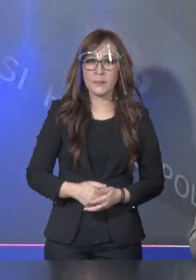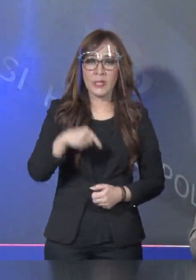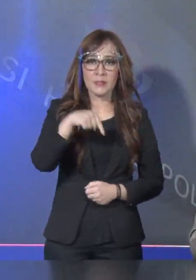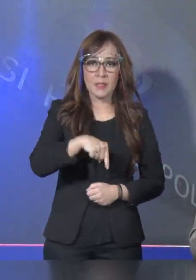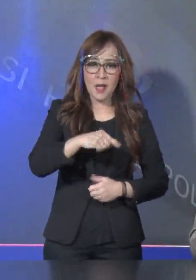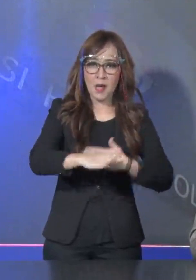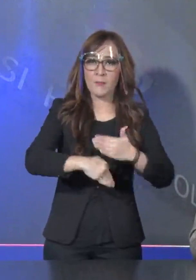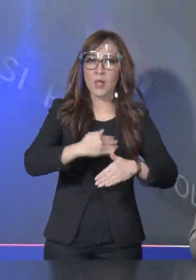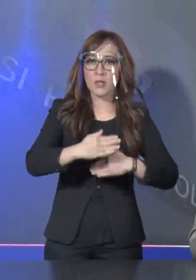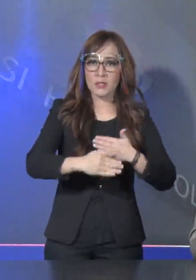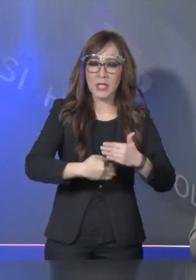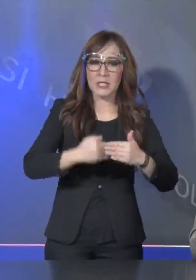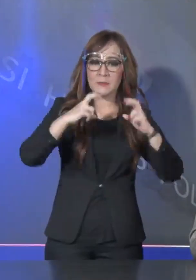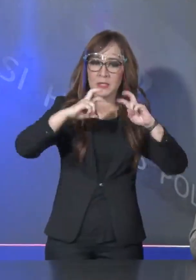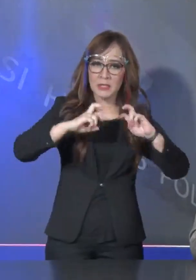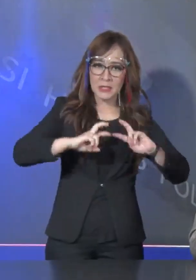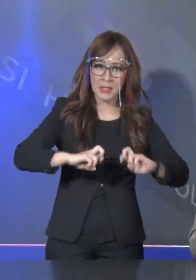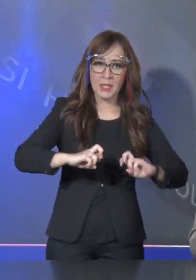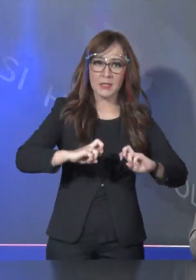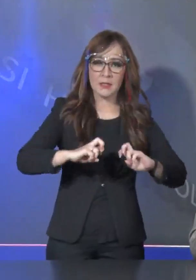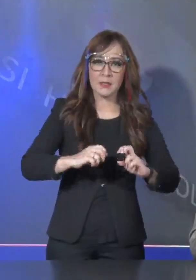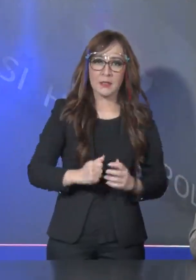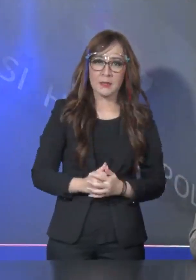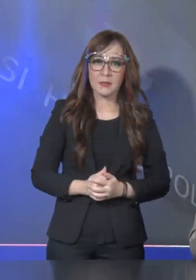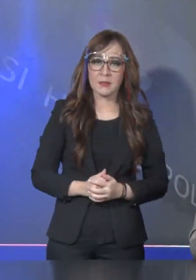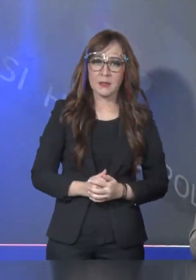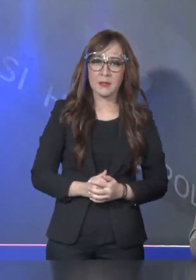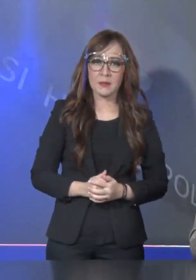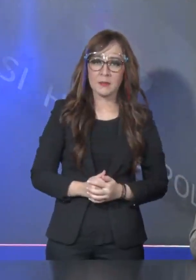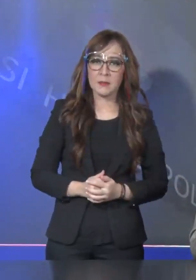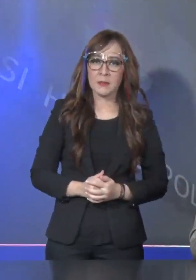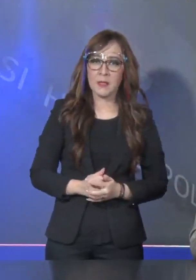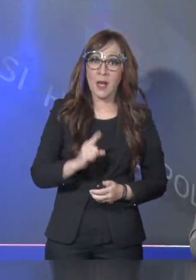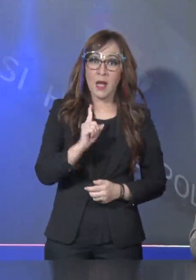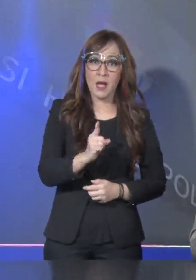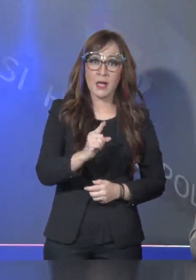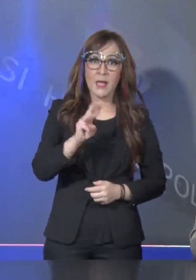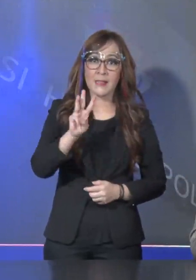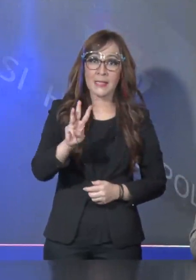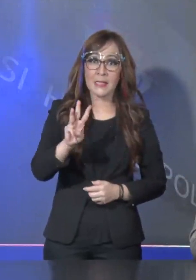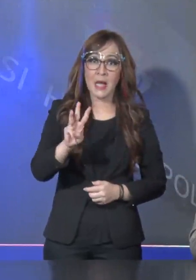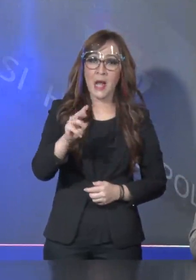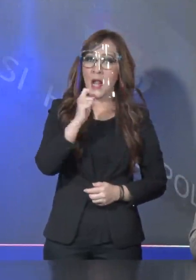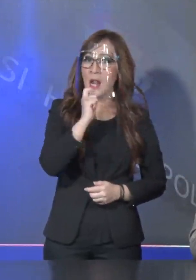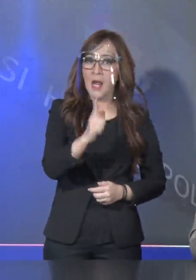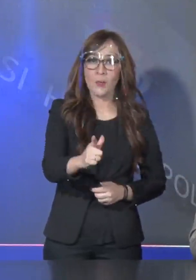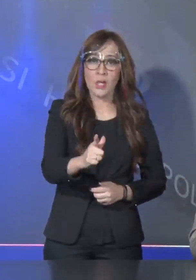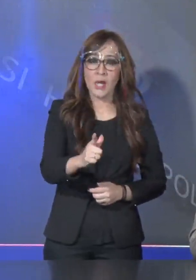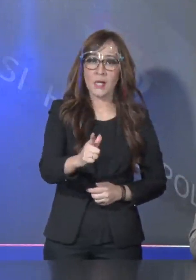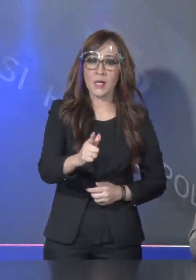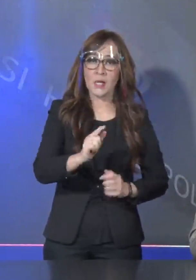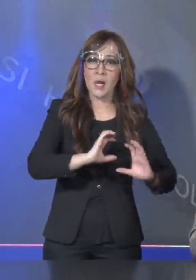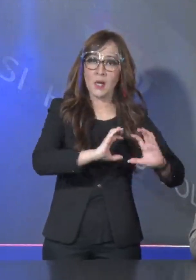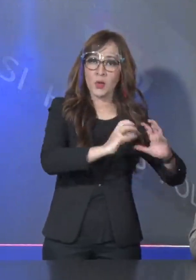Sekarang proses penyidikan, di sana terdapat 3 terlapor